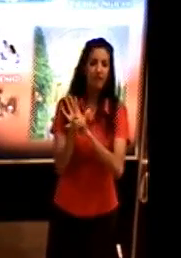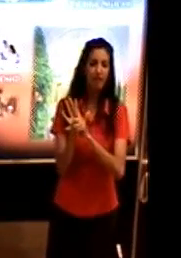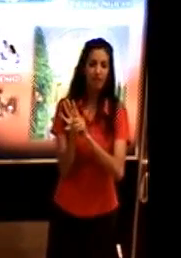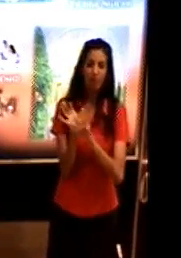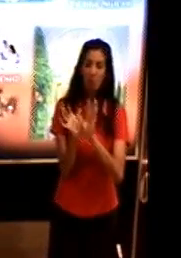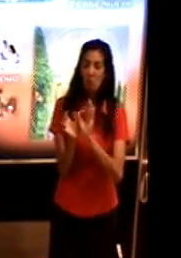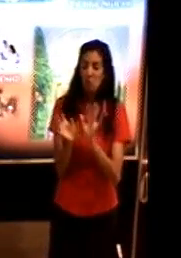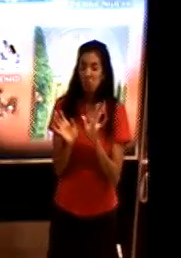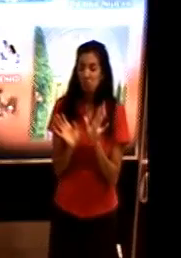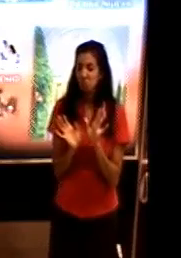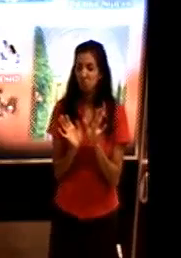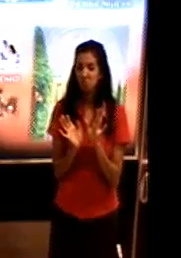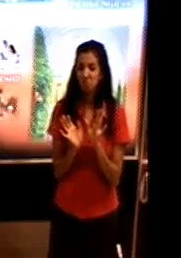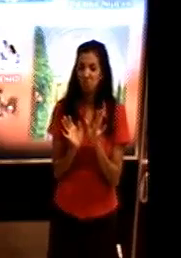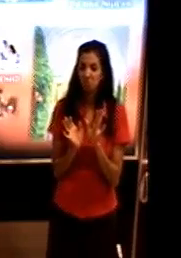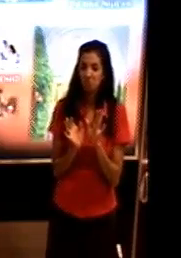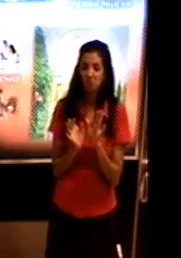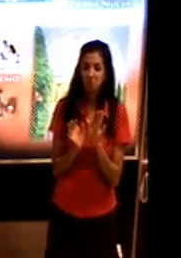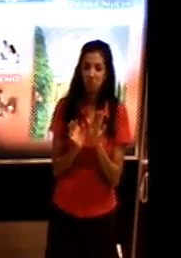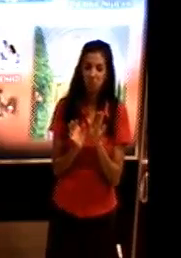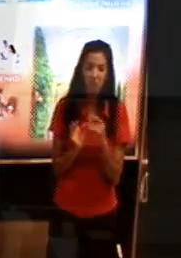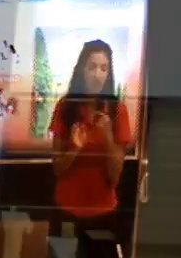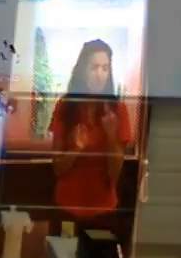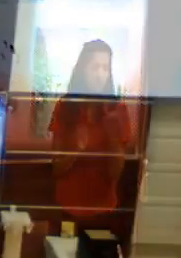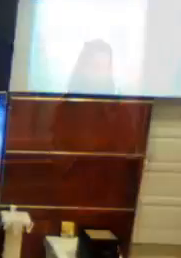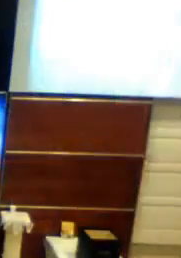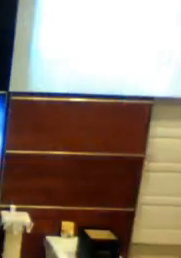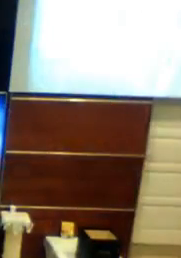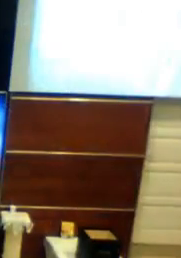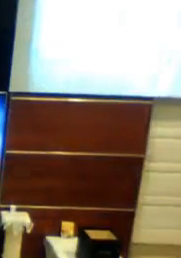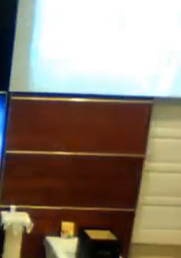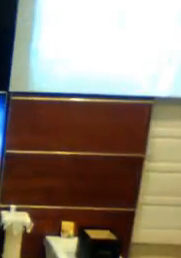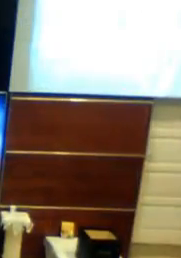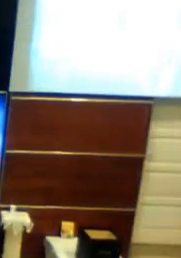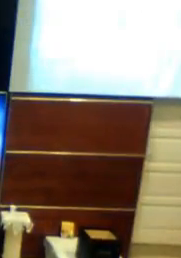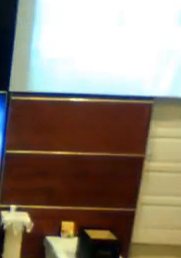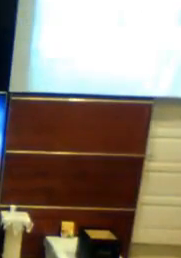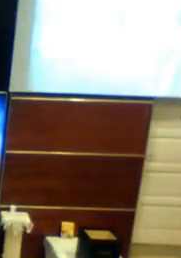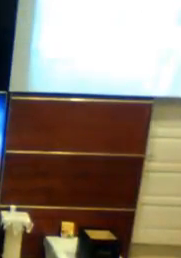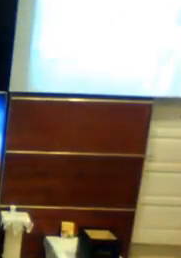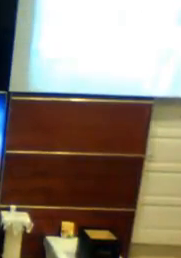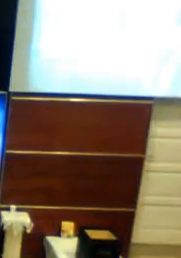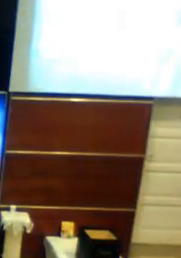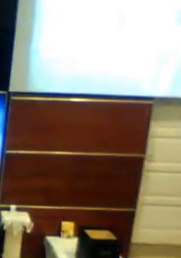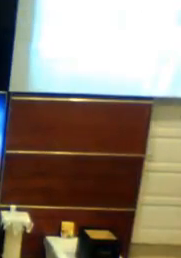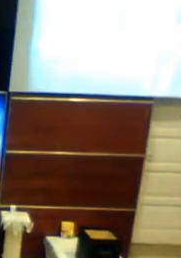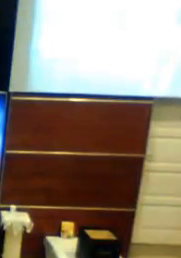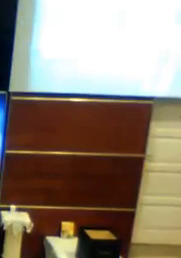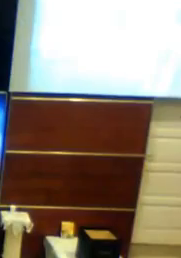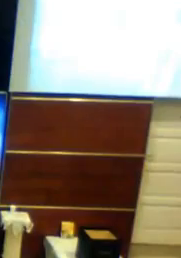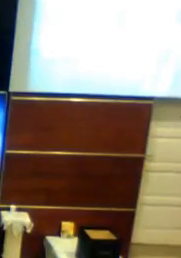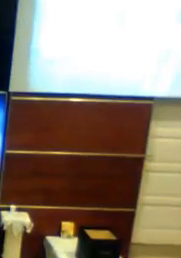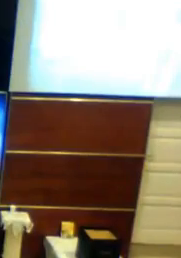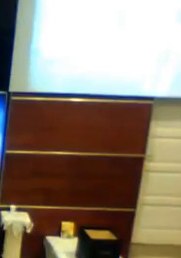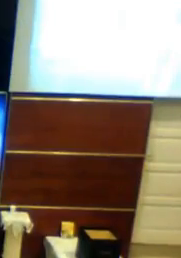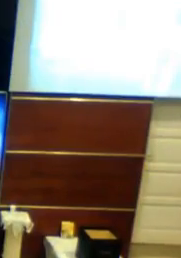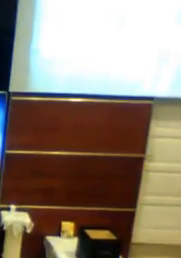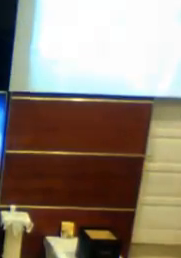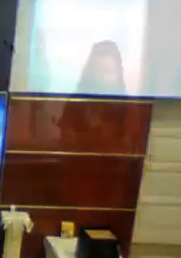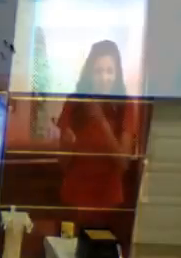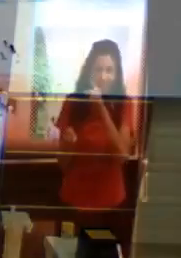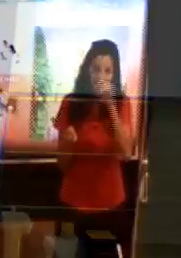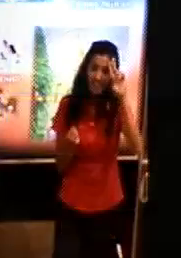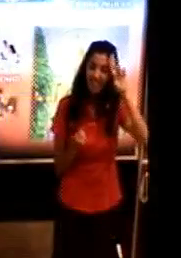simplemente hubiera hecho posible que nosotros transgredamos las leyes morales de Dios, entonces le hubiera dado razón ¿a